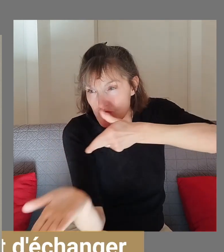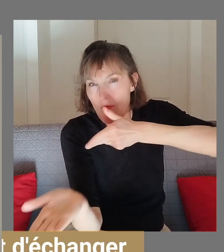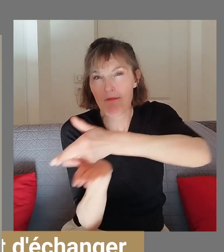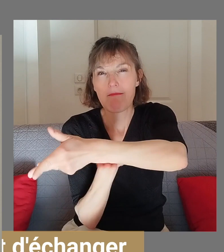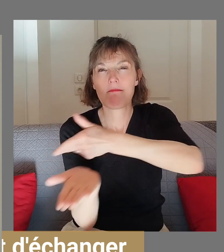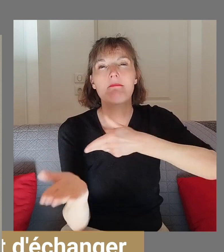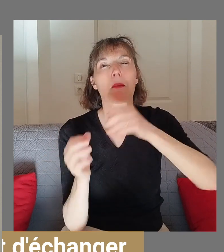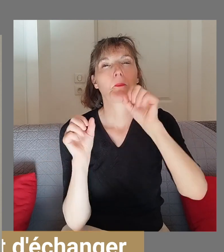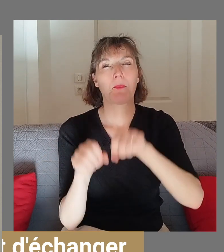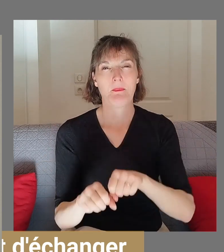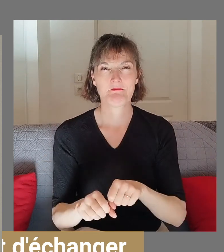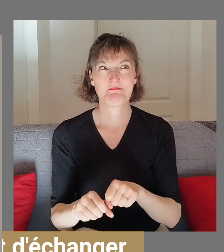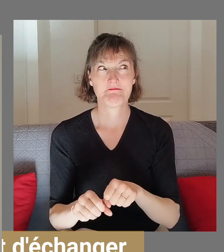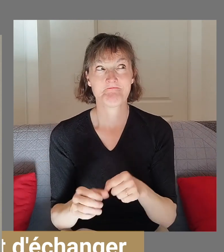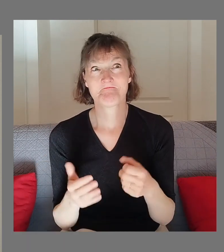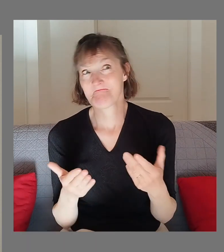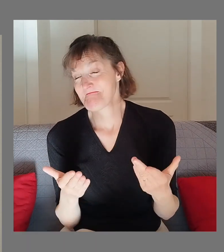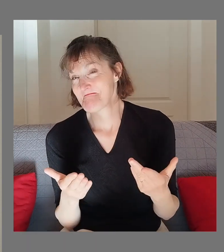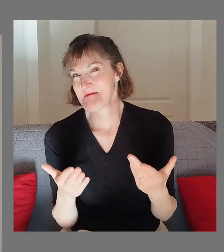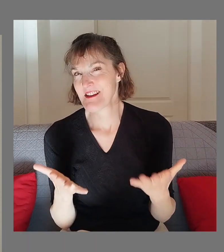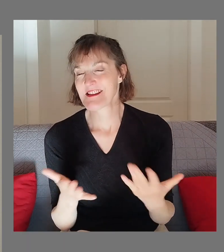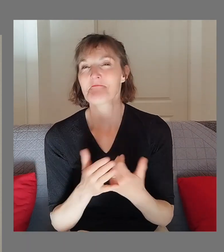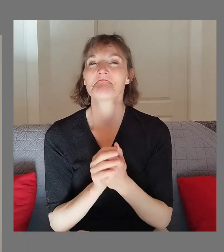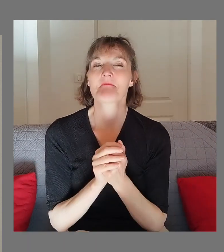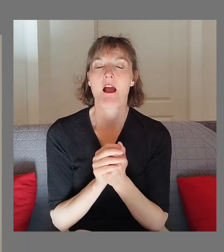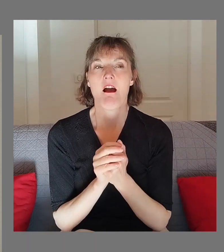des informations et d'échanger, de communiquer.